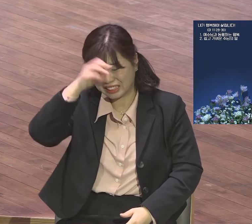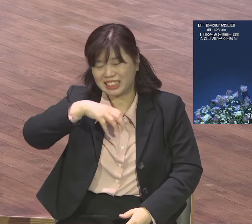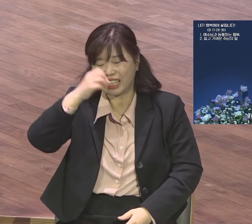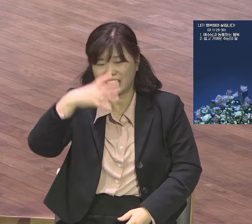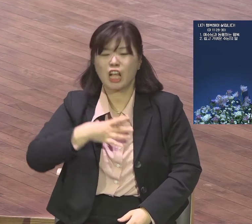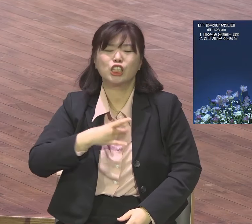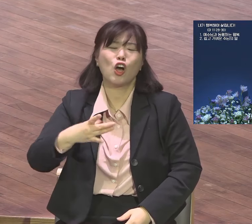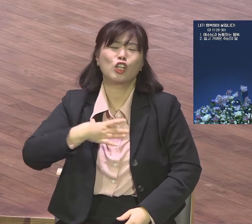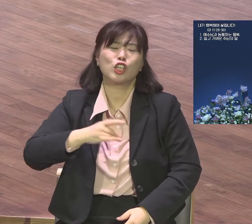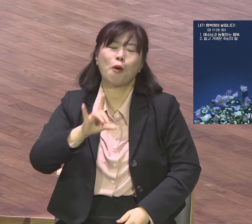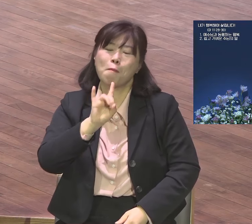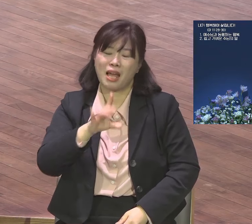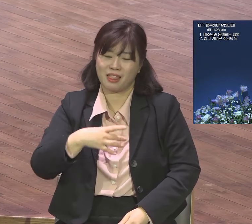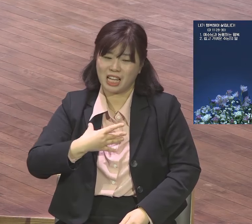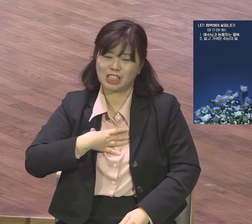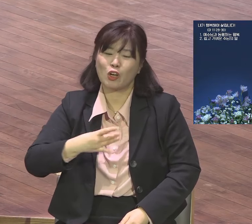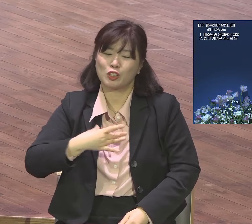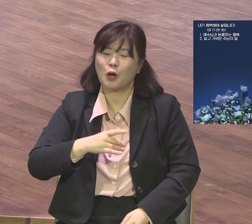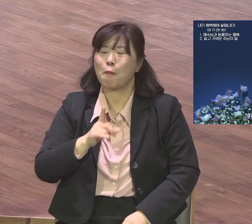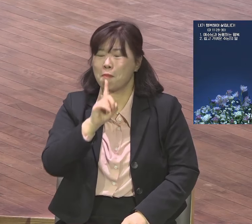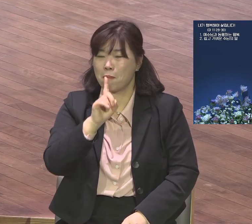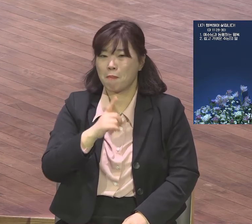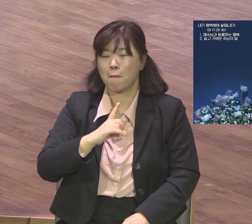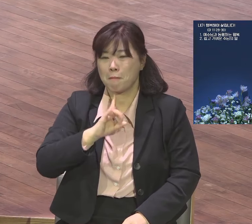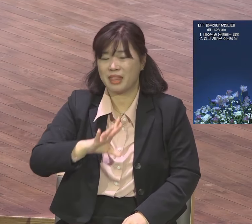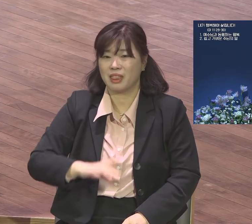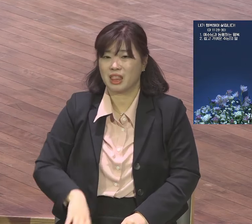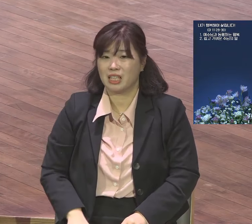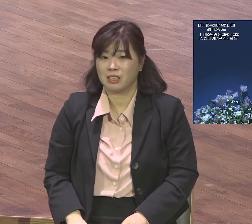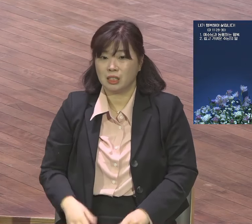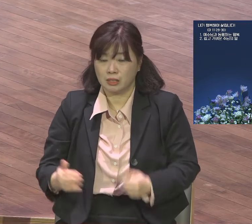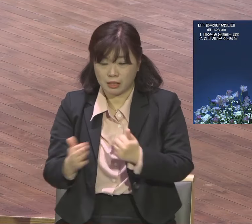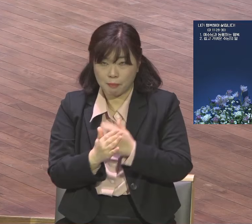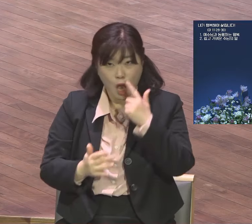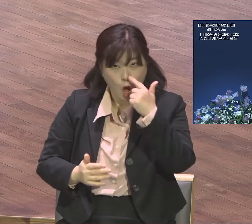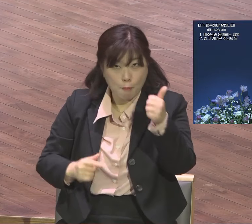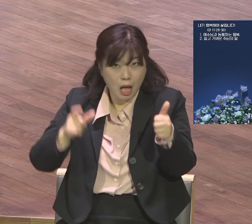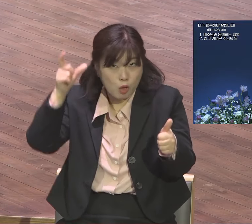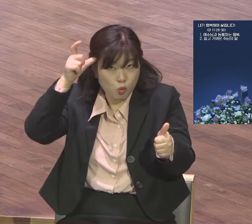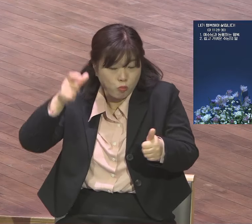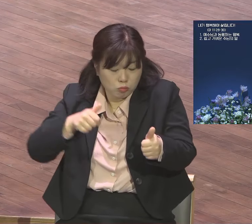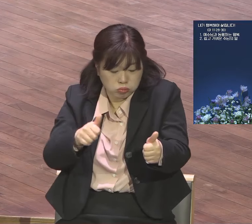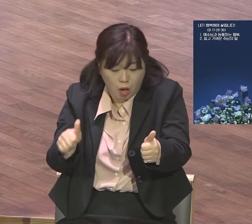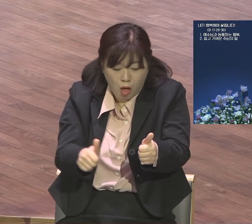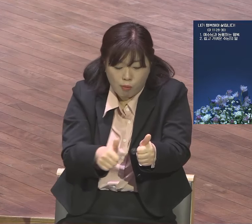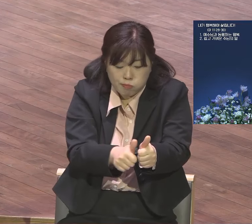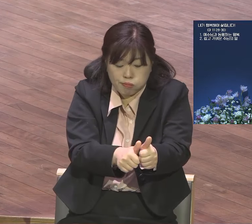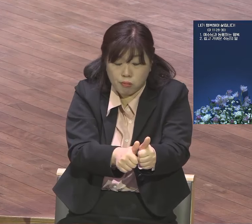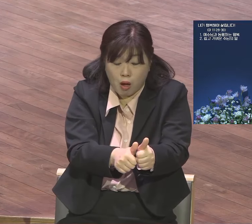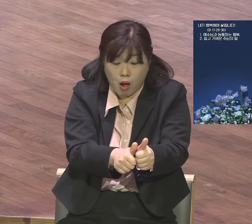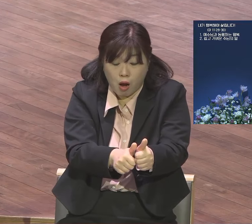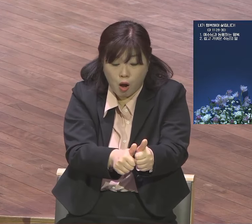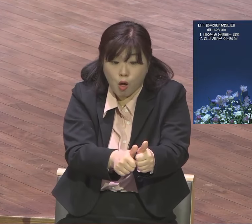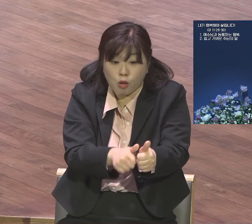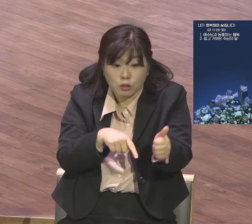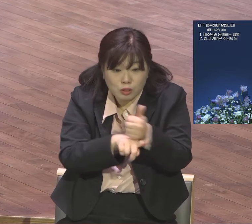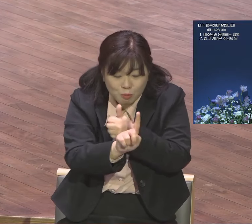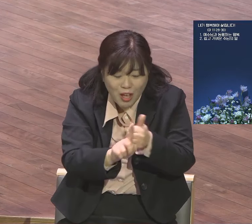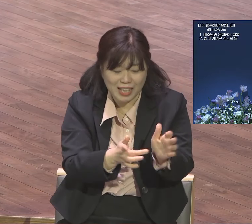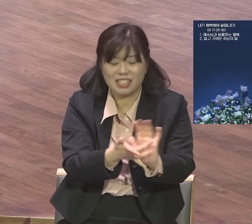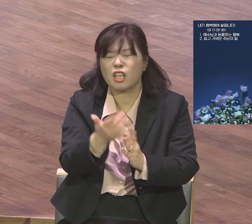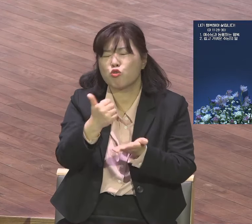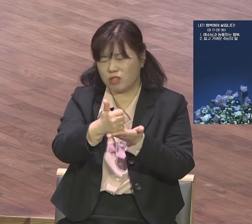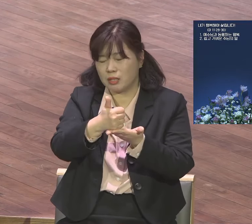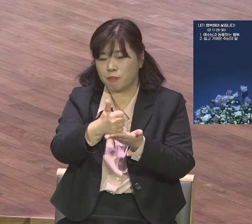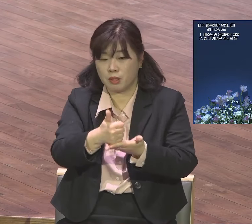경우를 나타내는 것입니다. 모든 짐은 다 내가 담당할 터이니 너는 온유하고 겸손하게